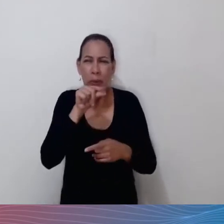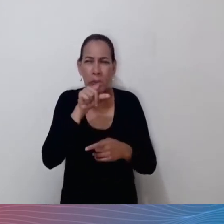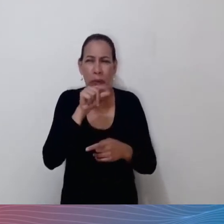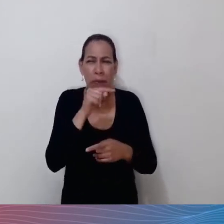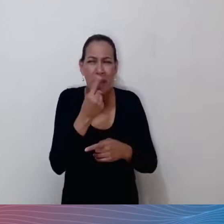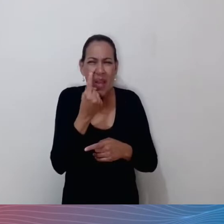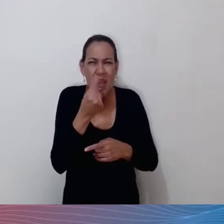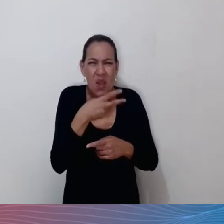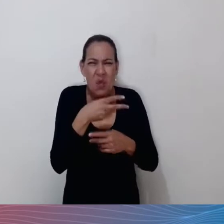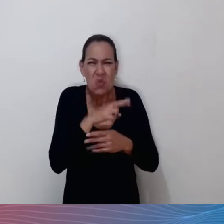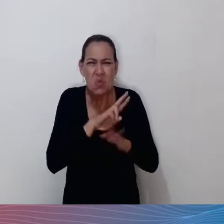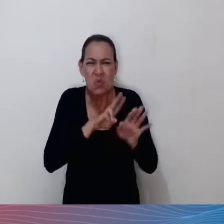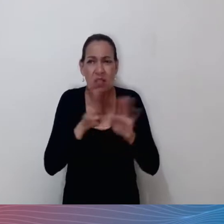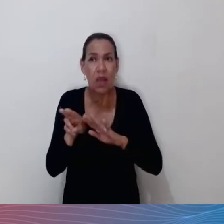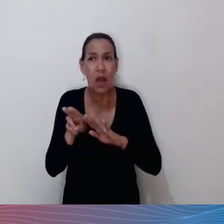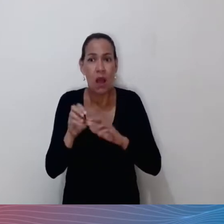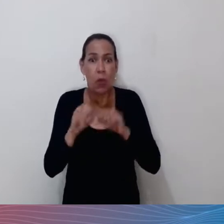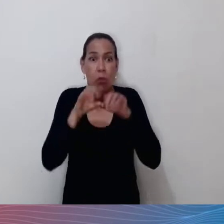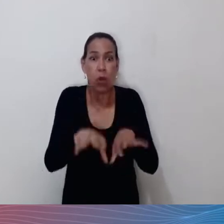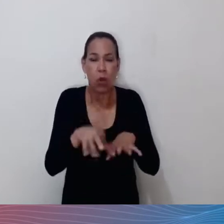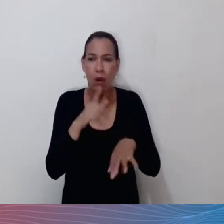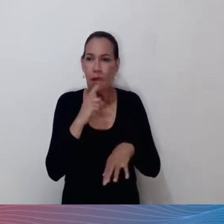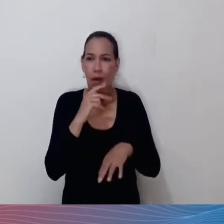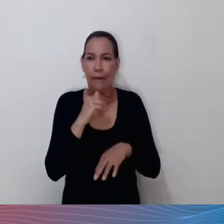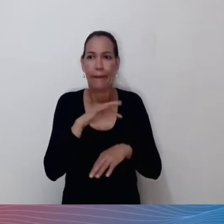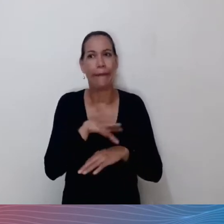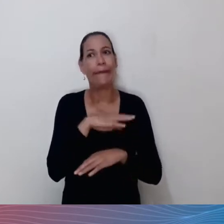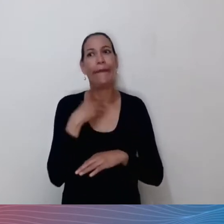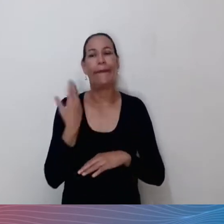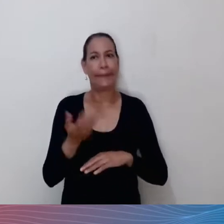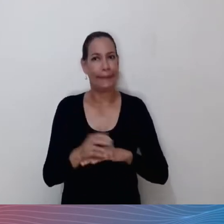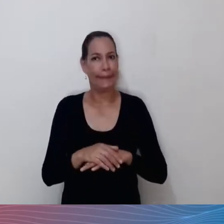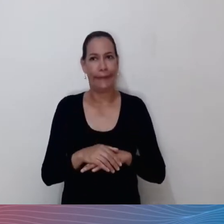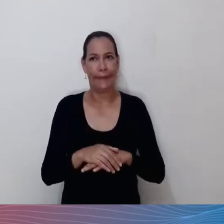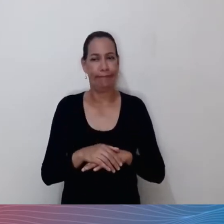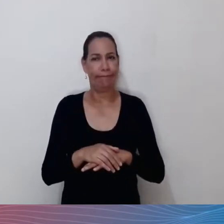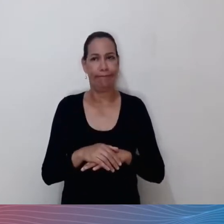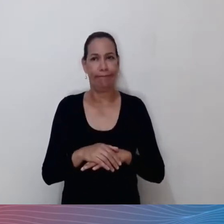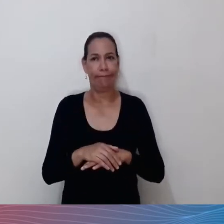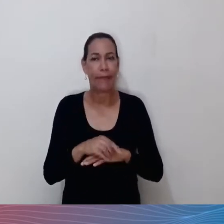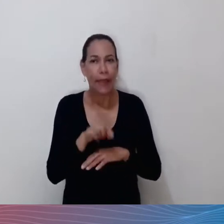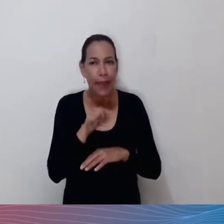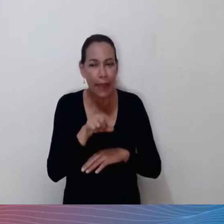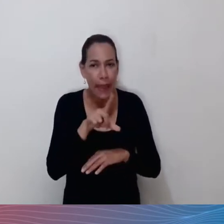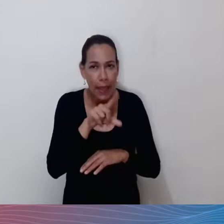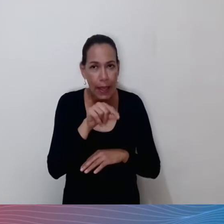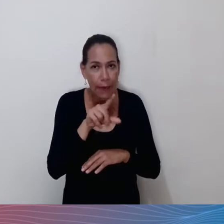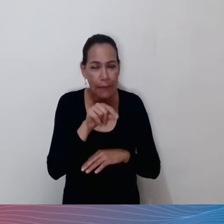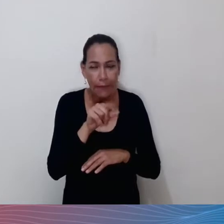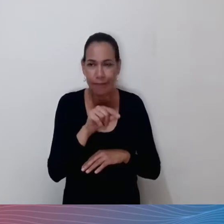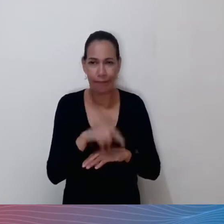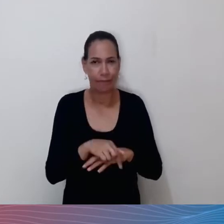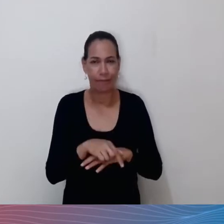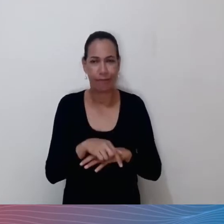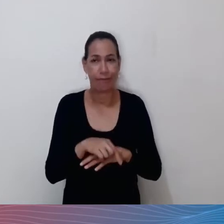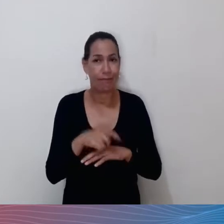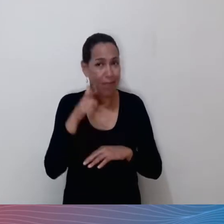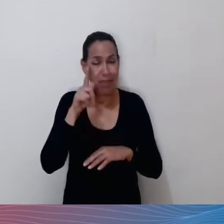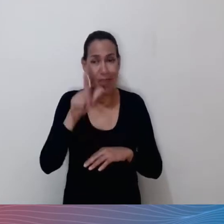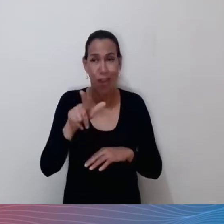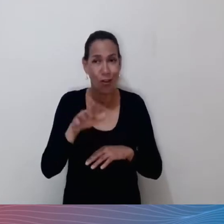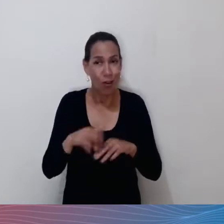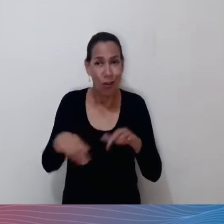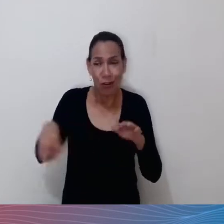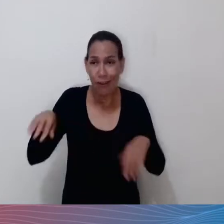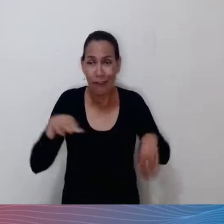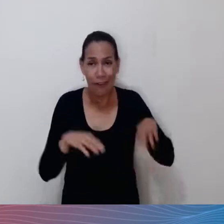Um pintinho, a vida do pintinho não lhe deu a habilidade de nadar. Mas a vida de Deus, que você